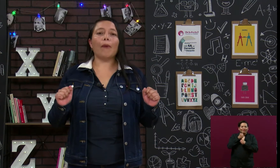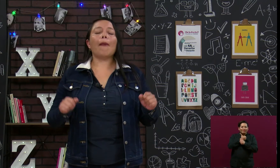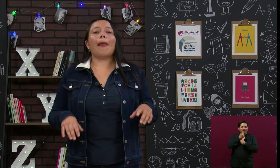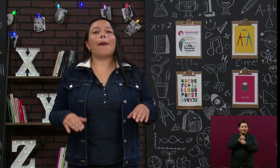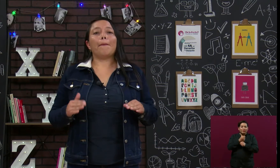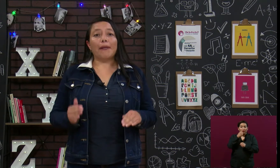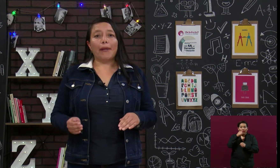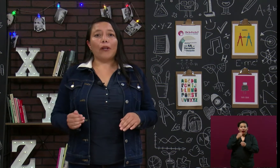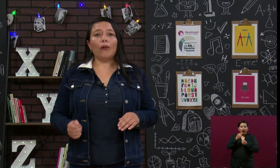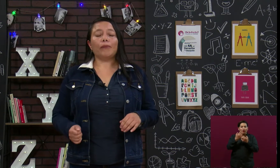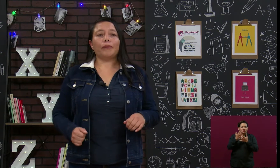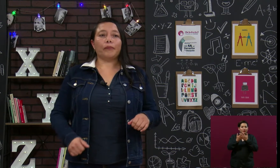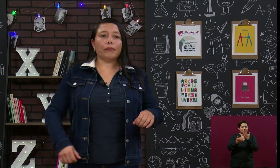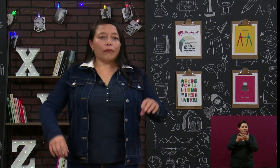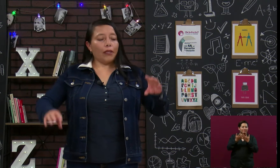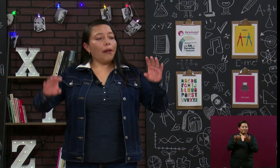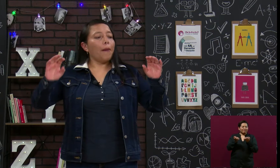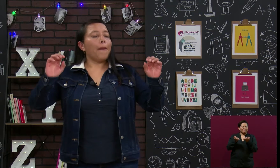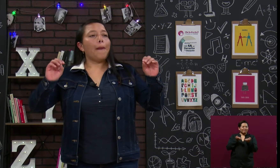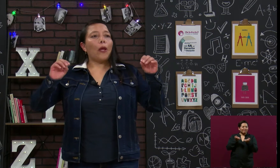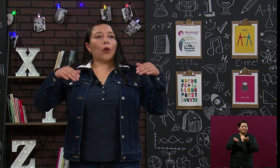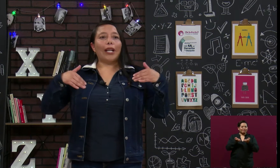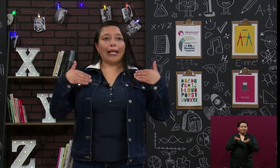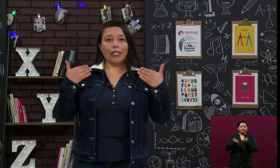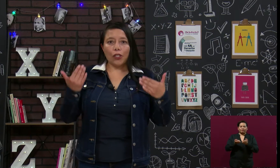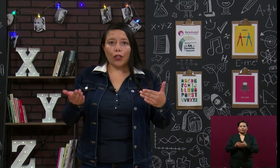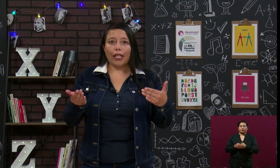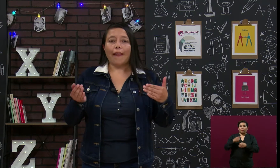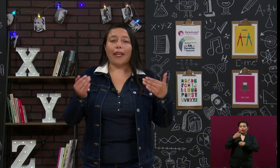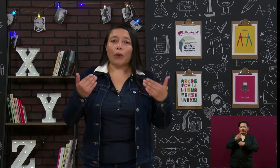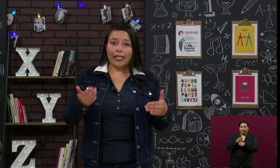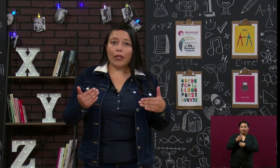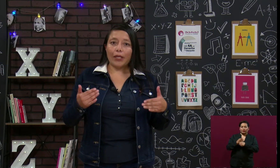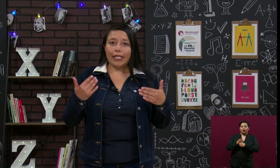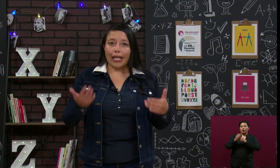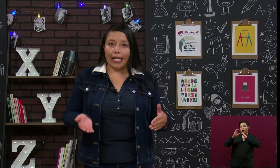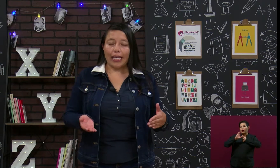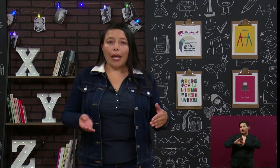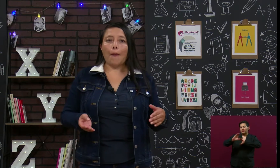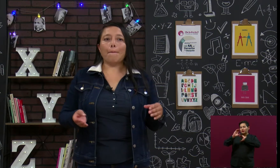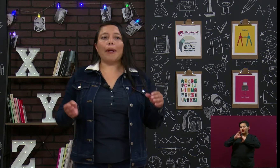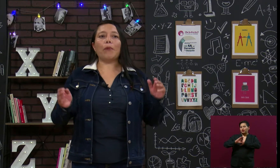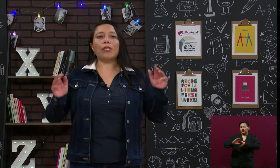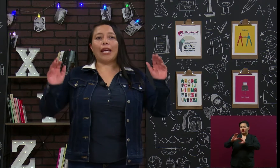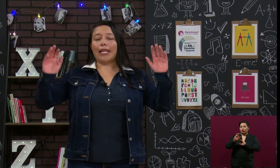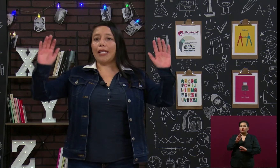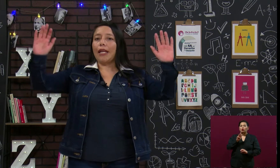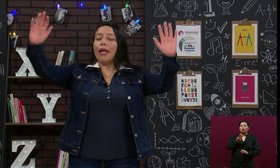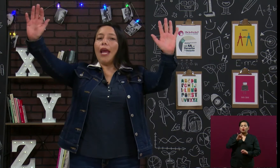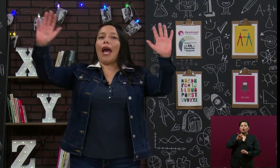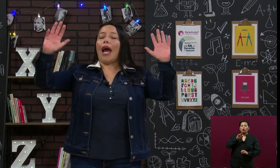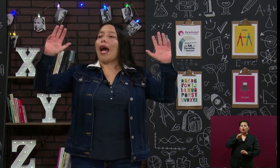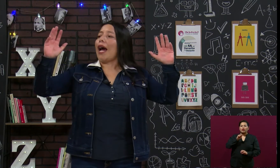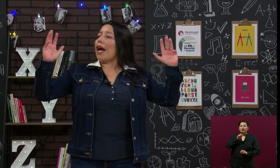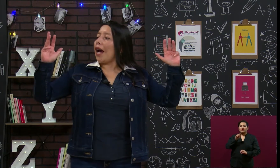manos. Primero, con la canción de Huitzi Huitzi Araña, vamos a